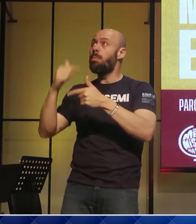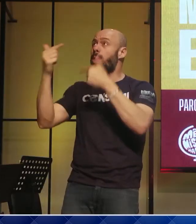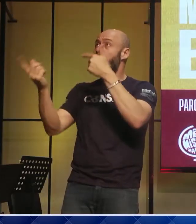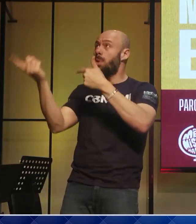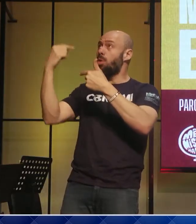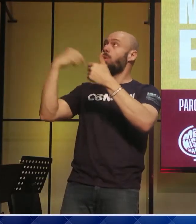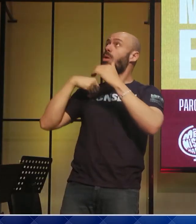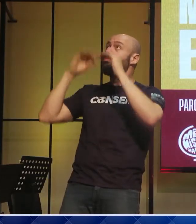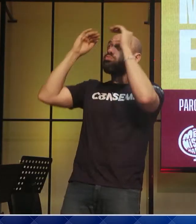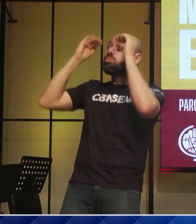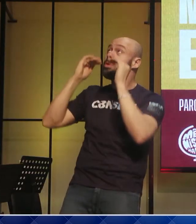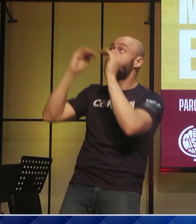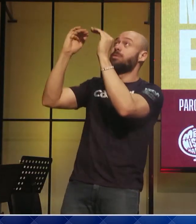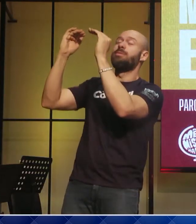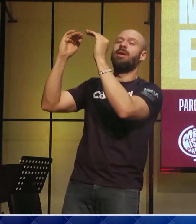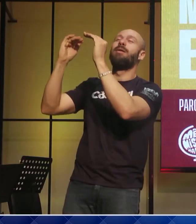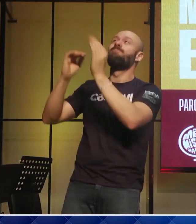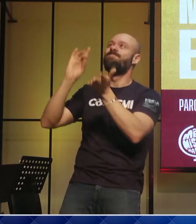fazer.